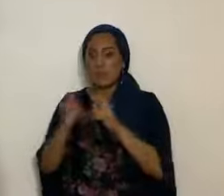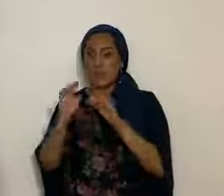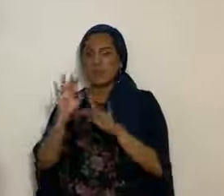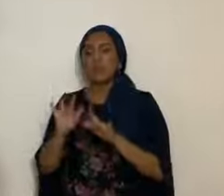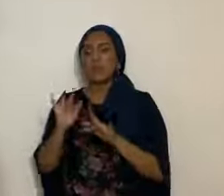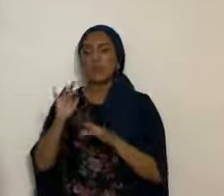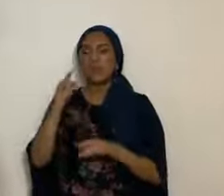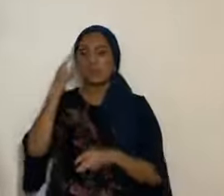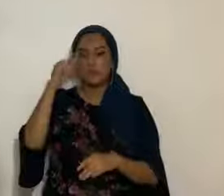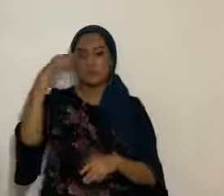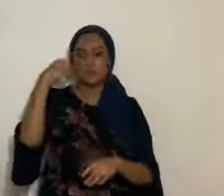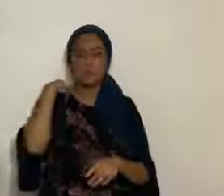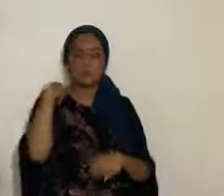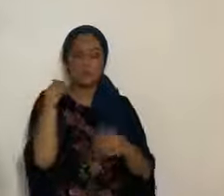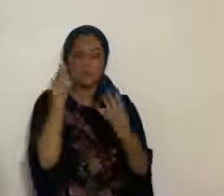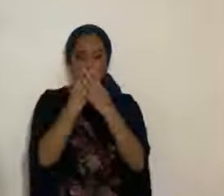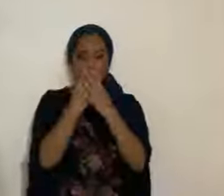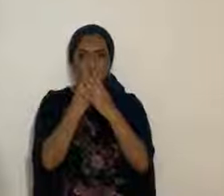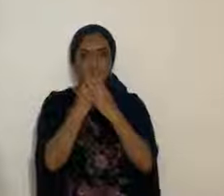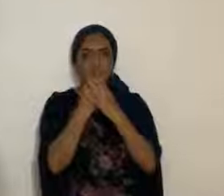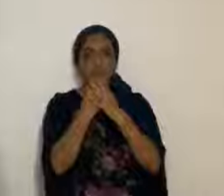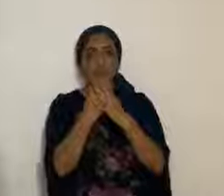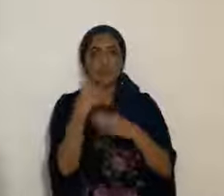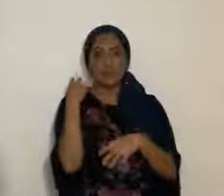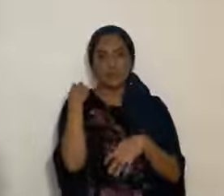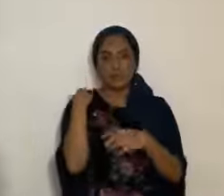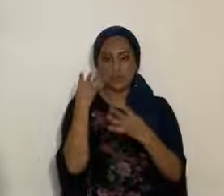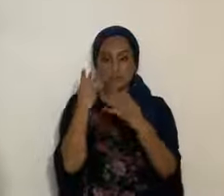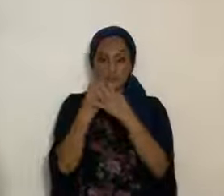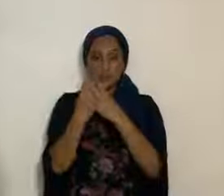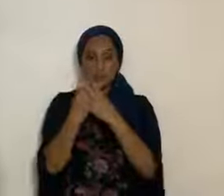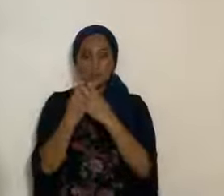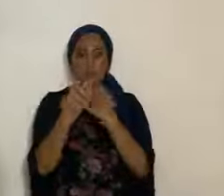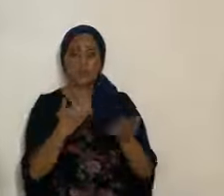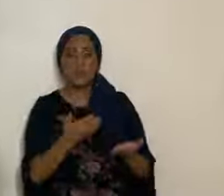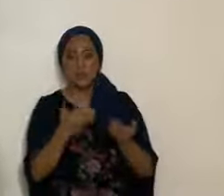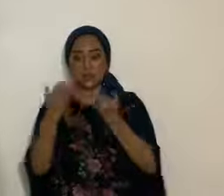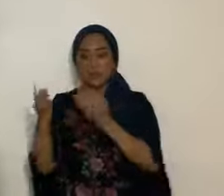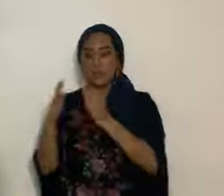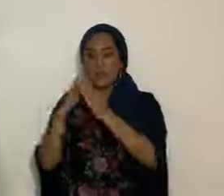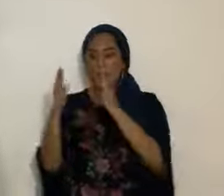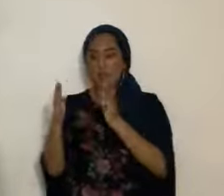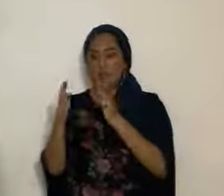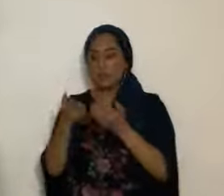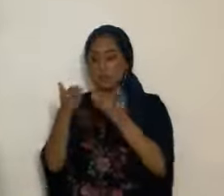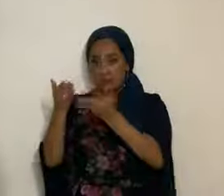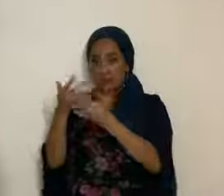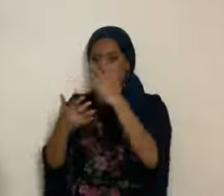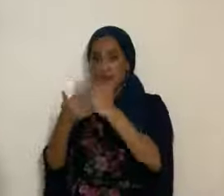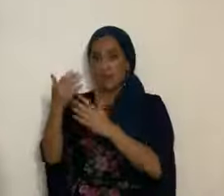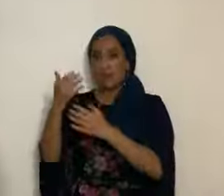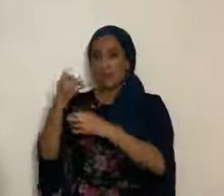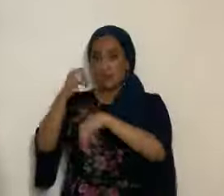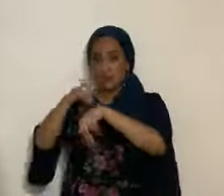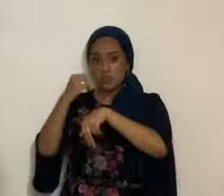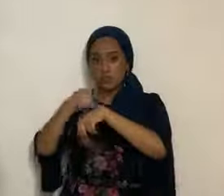del jefe de la cárcel. Y el jefe de la cárcel entregó en manos de José el cuidado de todos los presos que había en